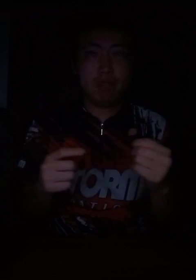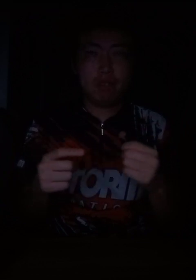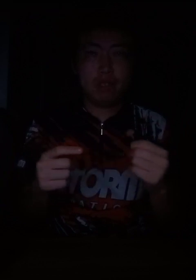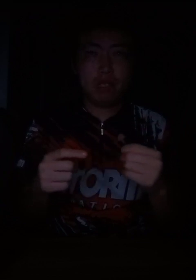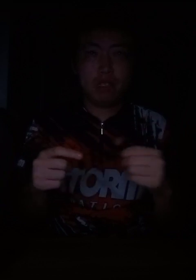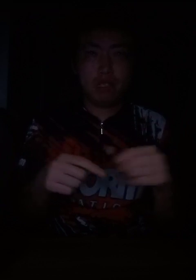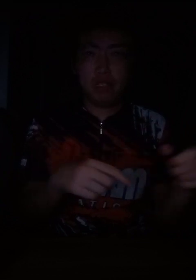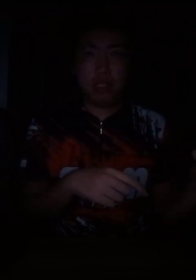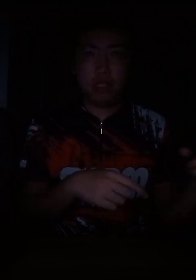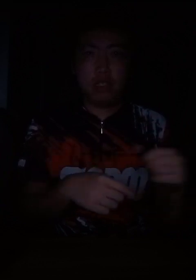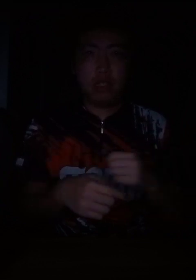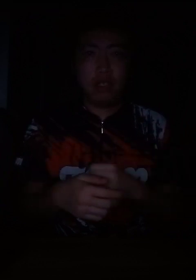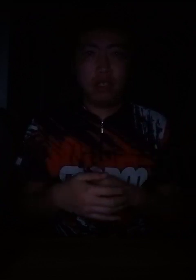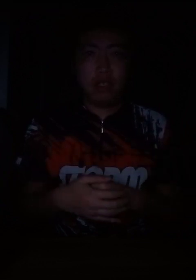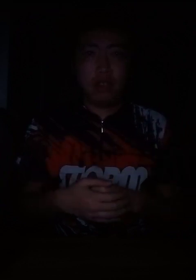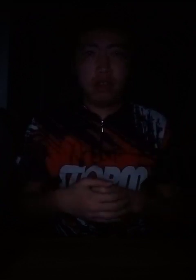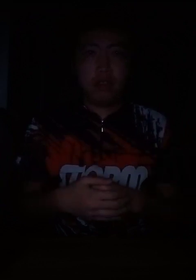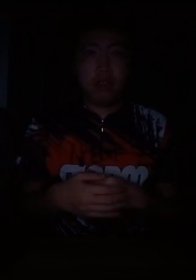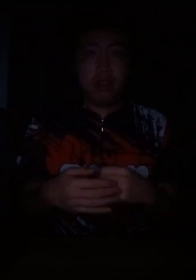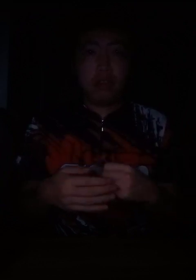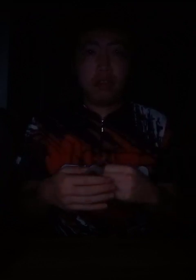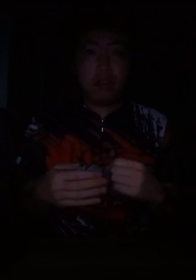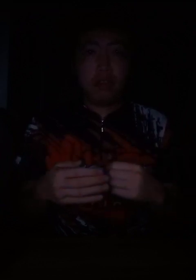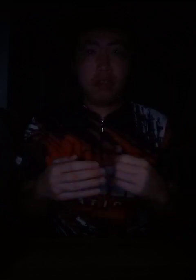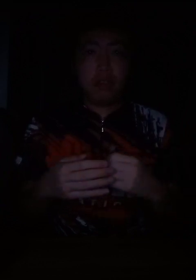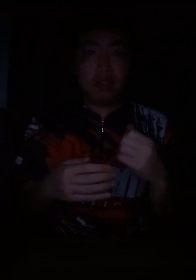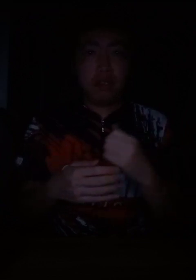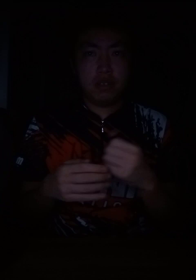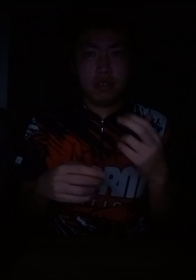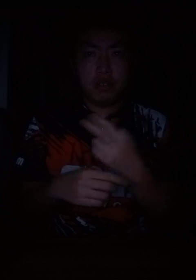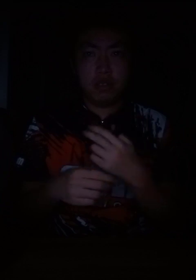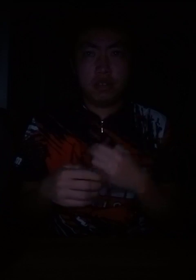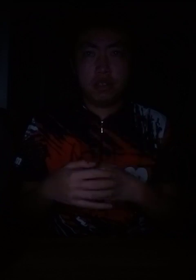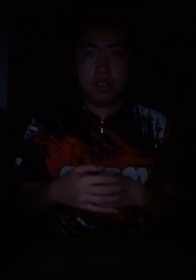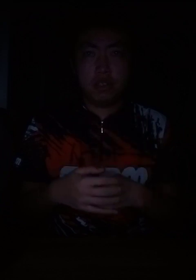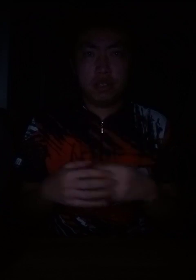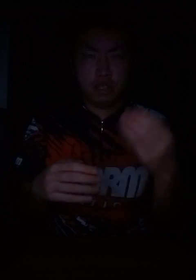내릴 수 있었습니다. 다들 상황을 잘 정리해준 버스기사에게 고생했다, 몸은